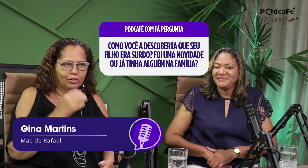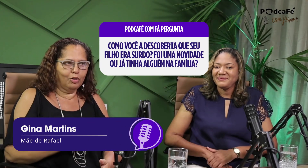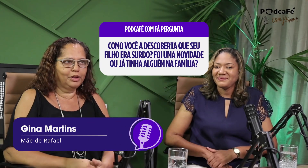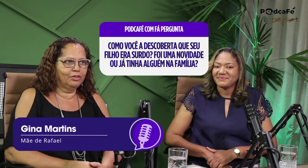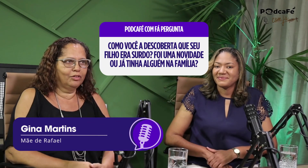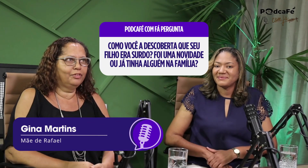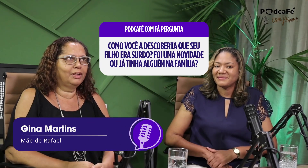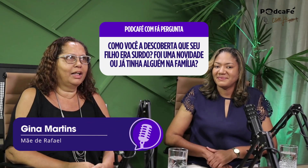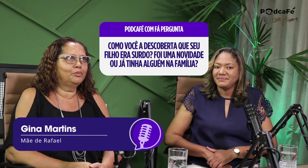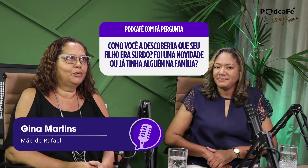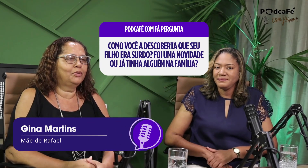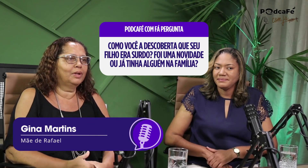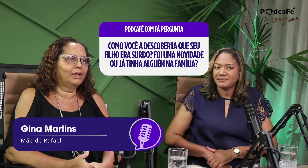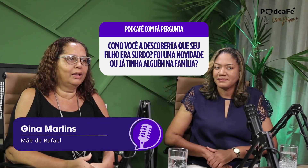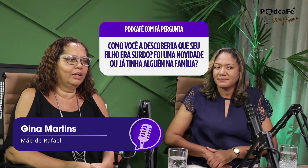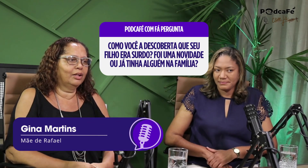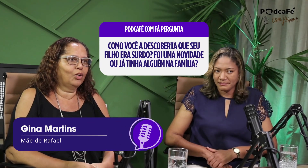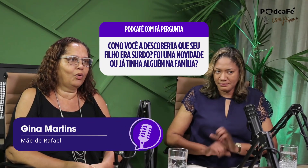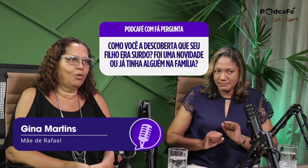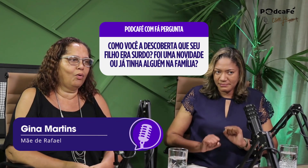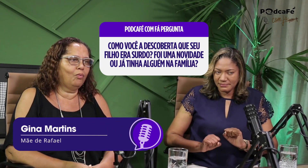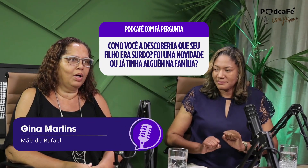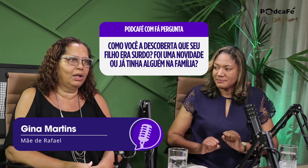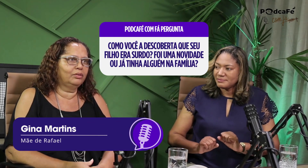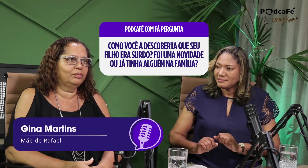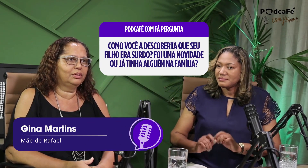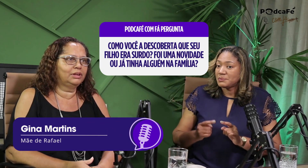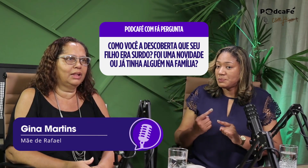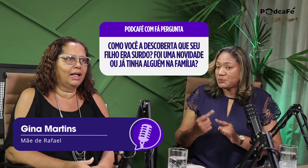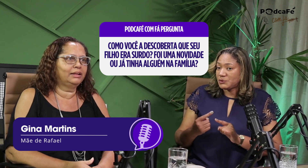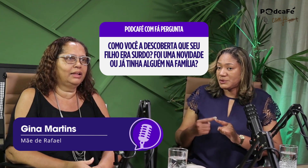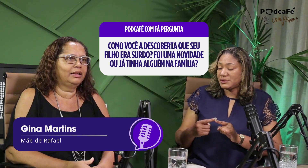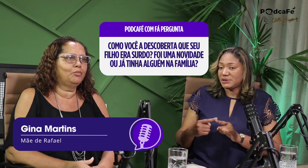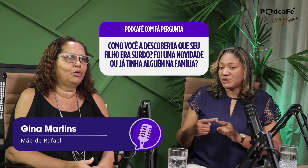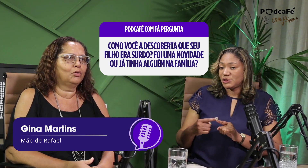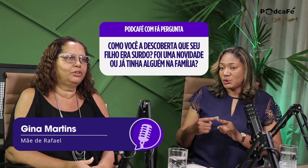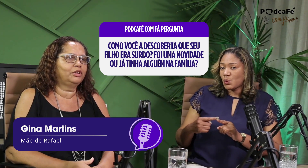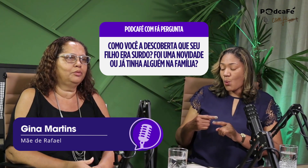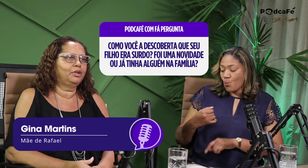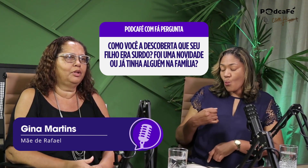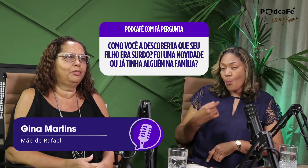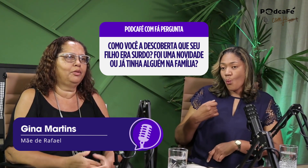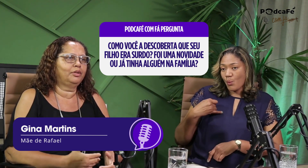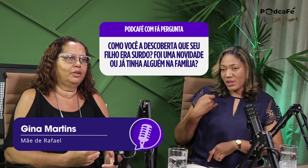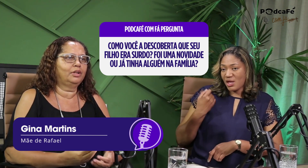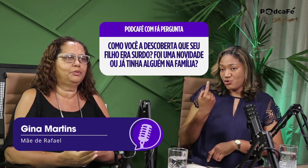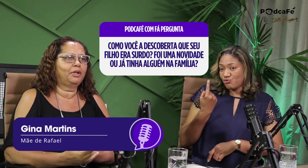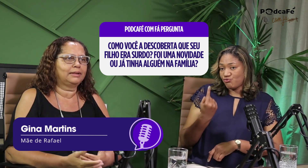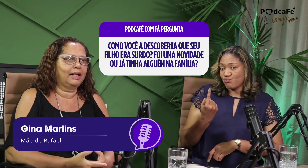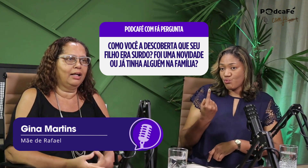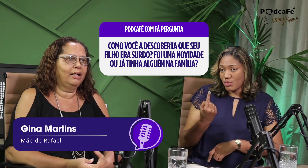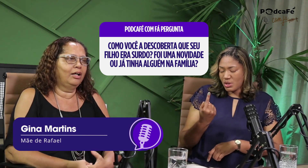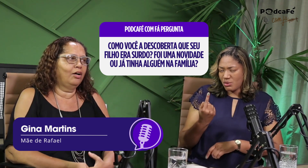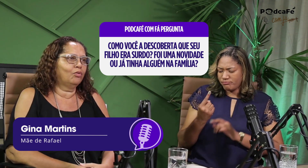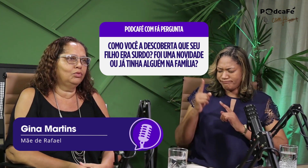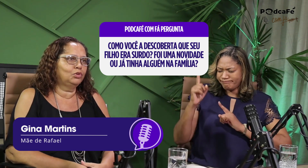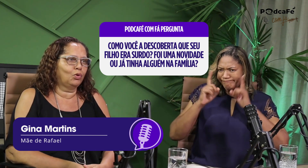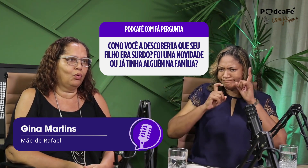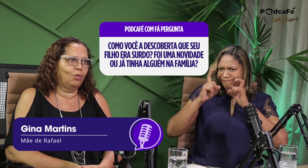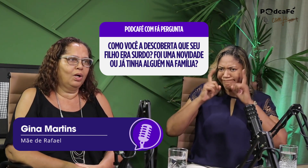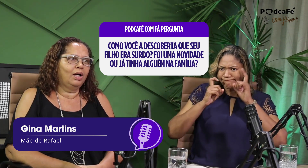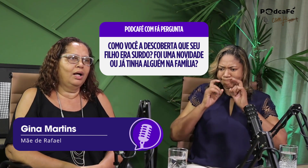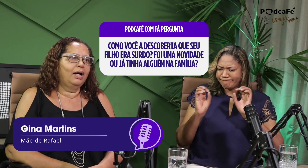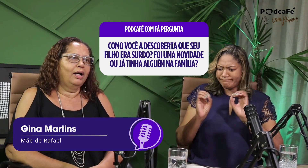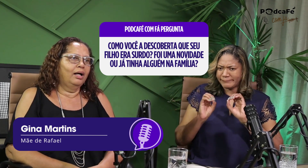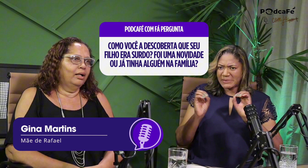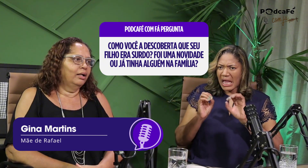realmente totalmente uma novidade, porque com 1 ano de idade ele demorou de expressar algum